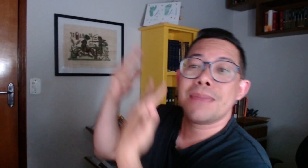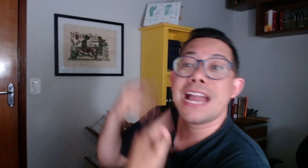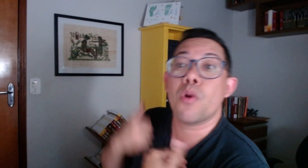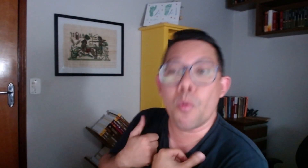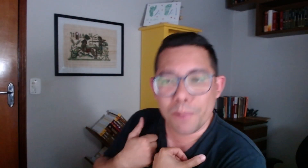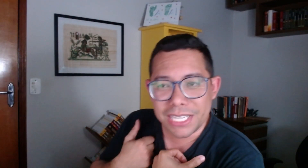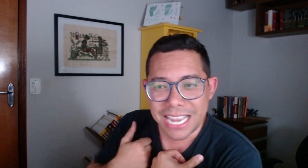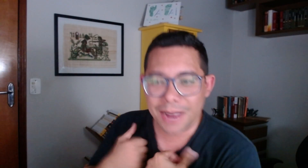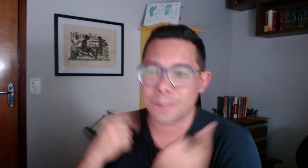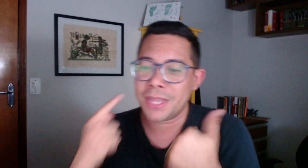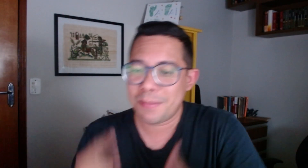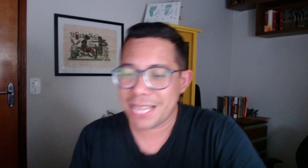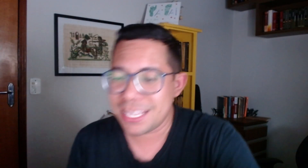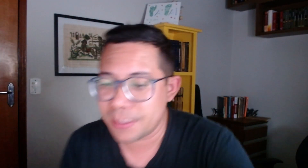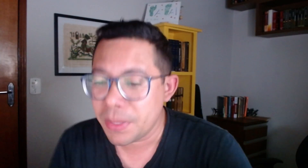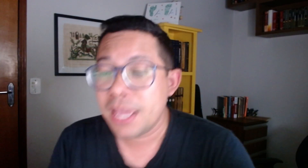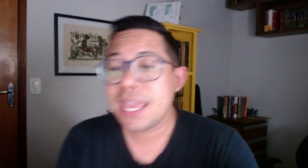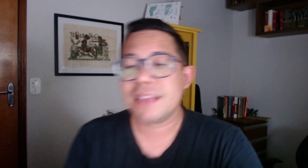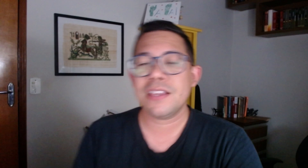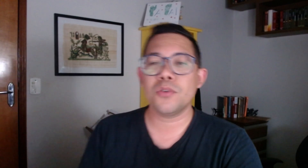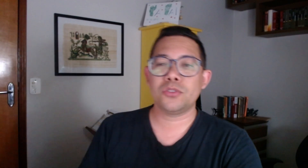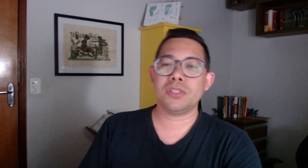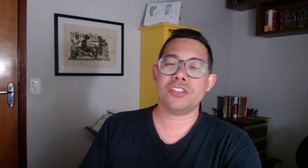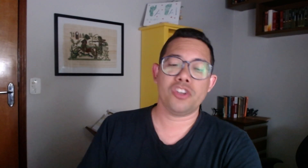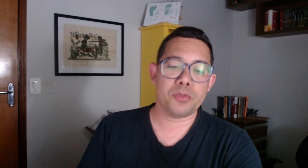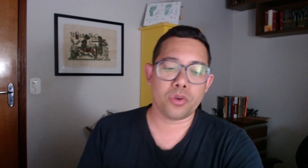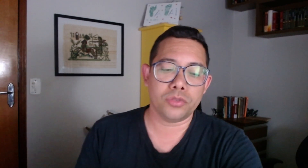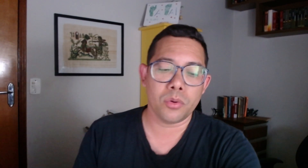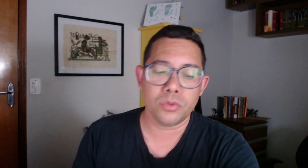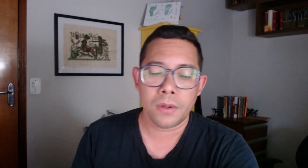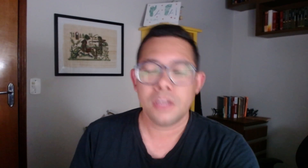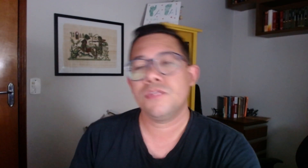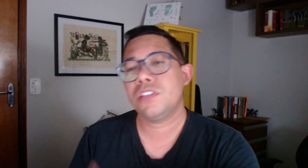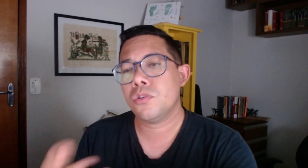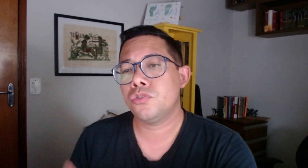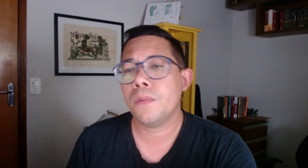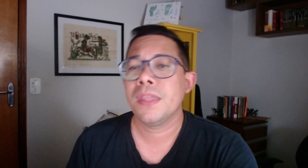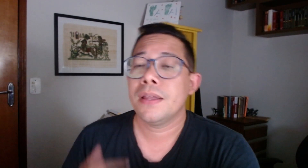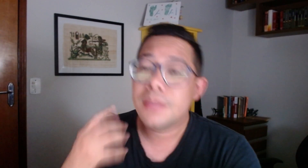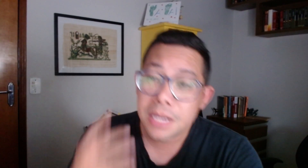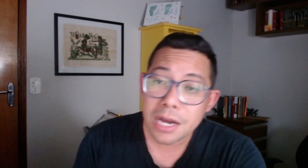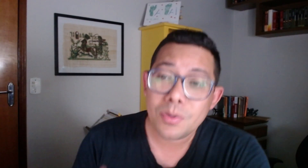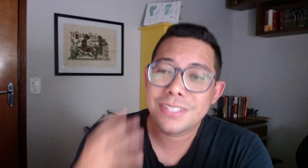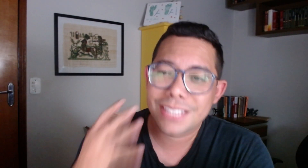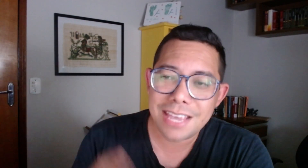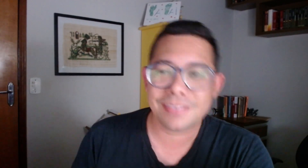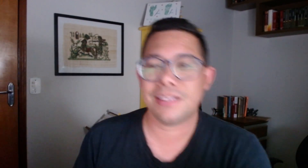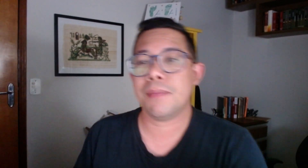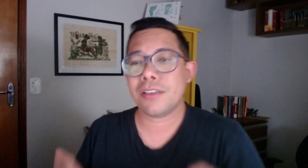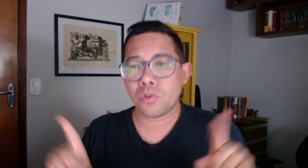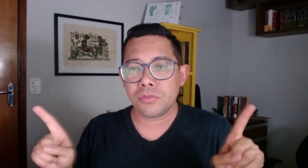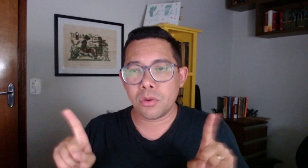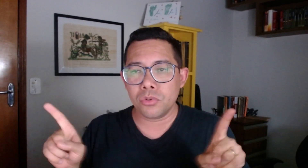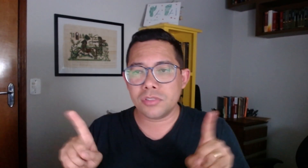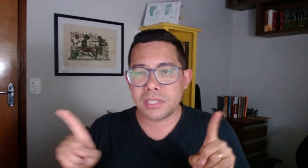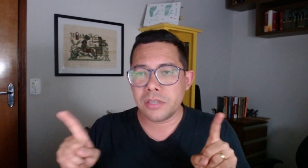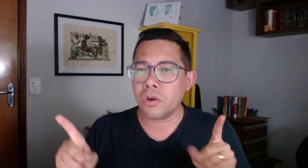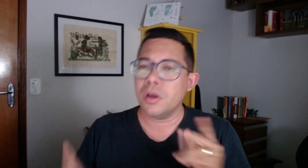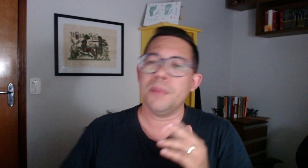me acompanhar. Beleza? E aí, você gostou desse tipo de conteúdo? Se você gostou, não esqueça. Tem mais conteúdos aqui, ó, para